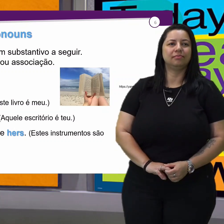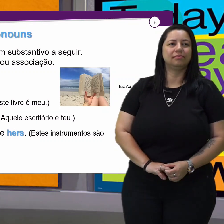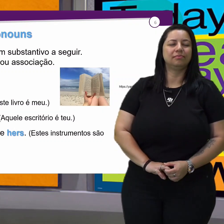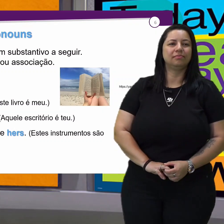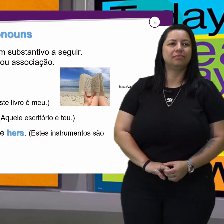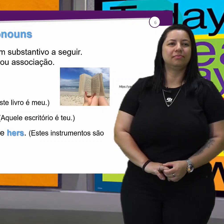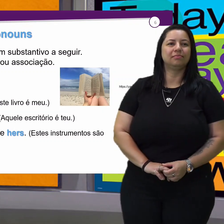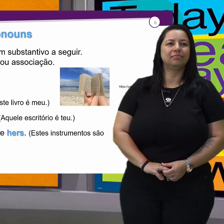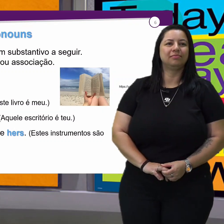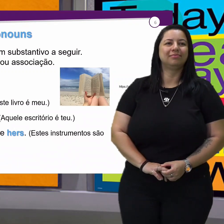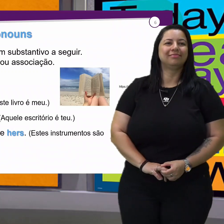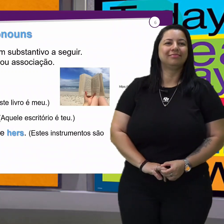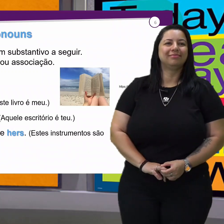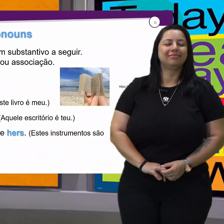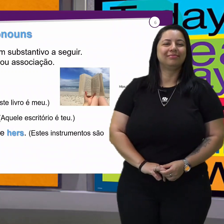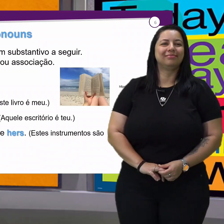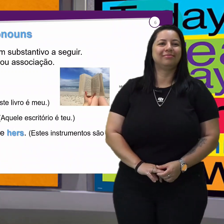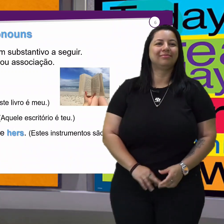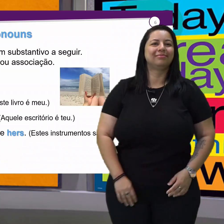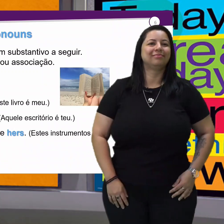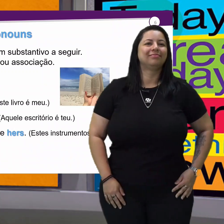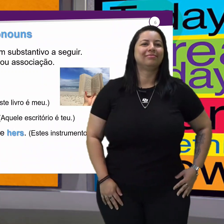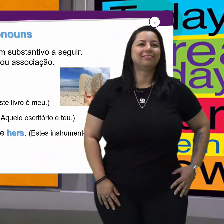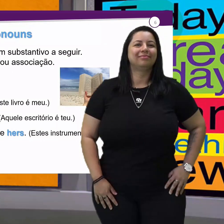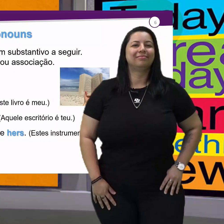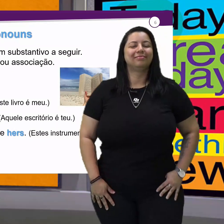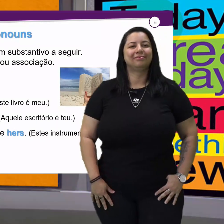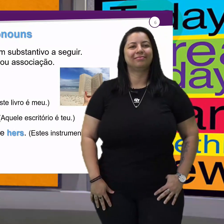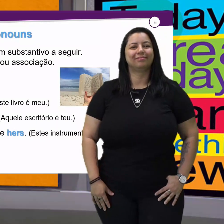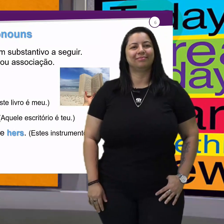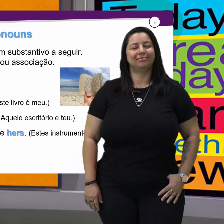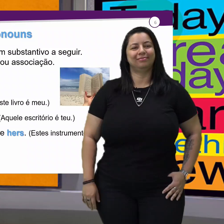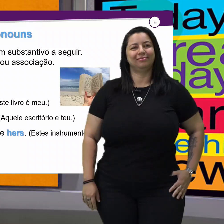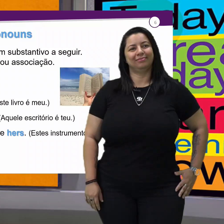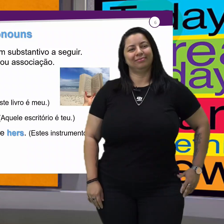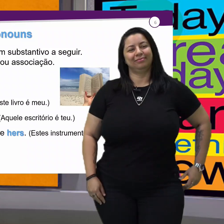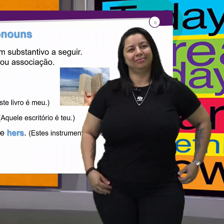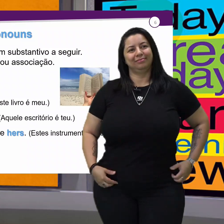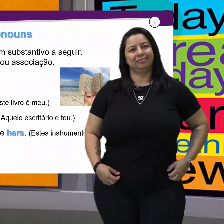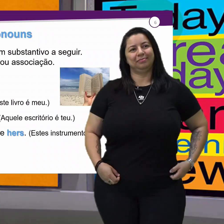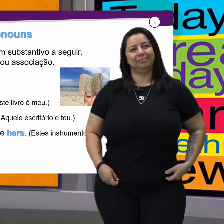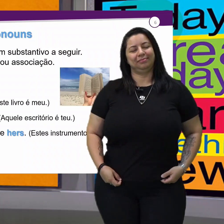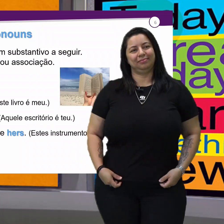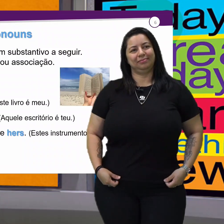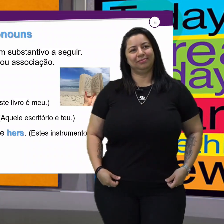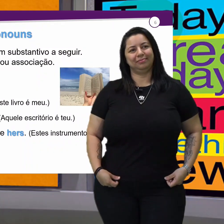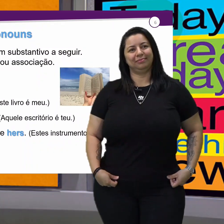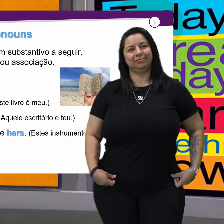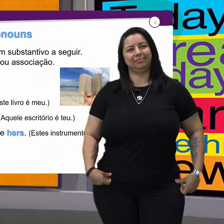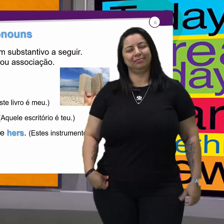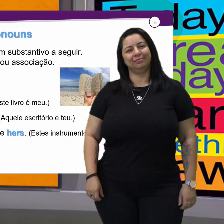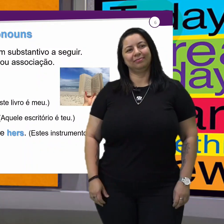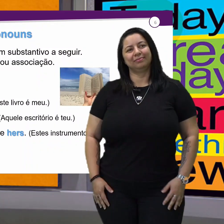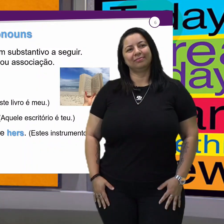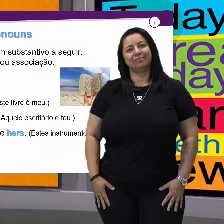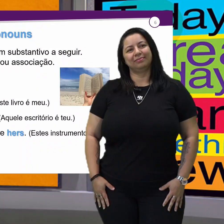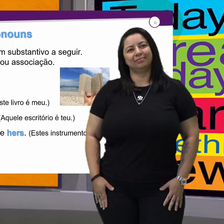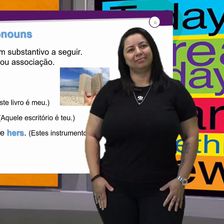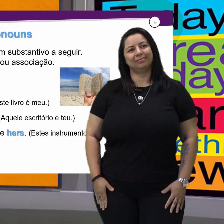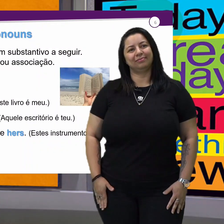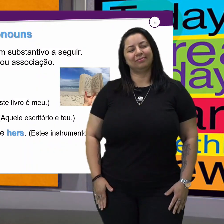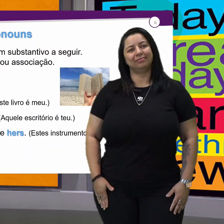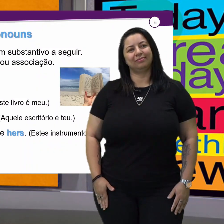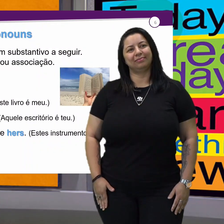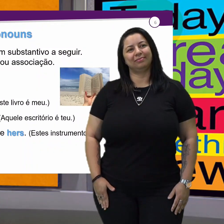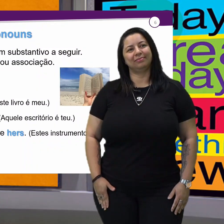possessivos. Aí eles já não vão trabalhar como adjetivo. Esquece a ideia de que ele precisa vir acompanhado de um